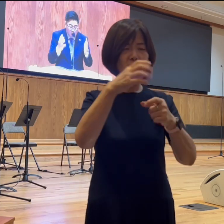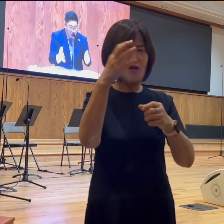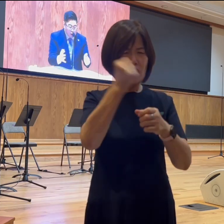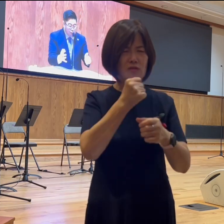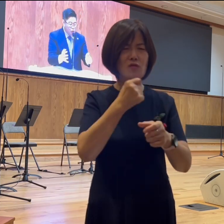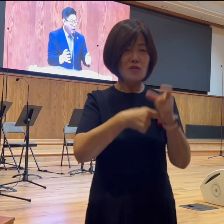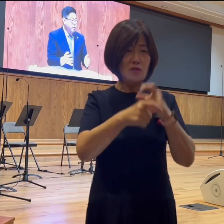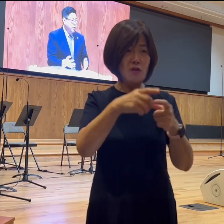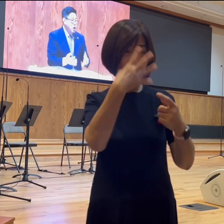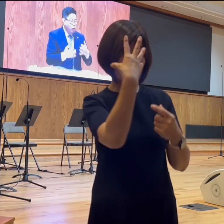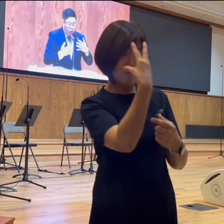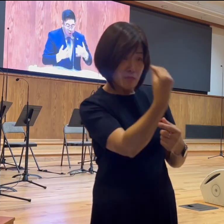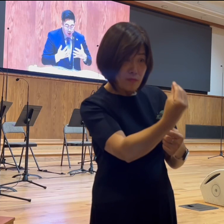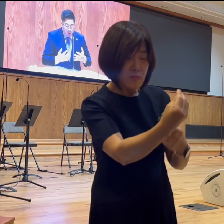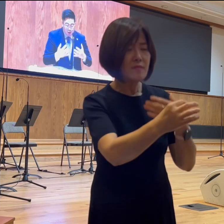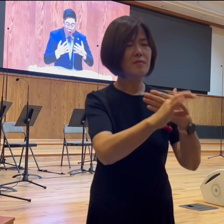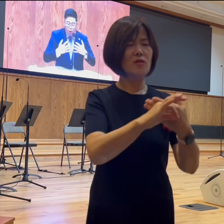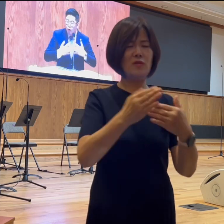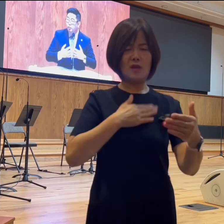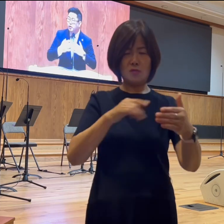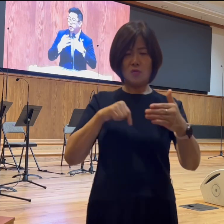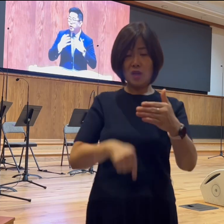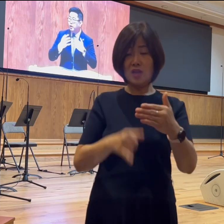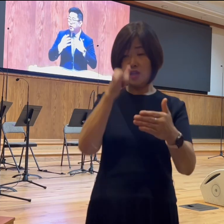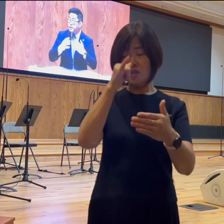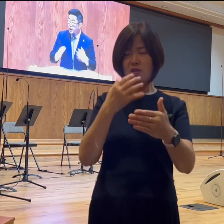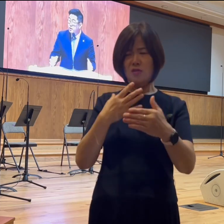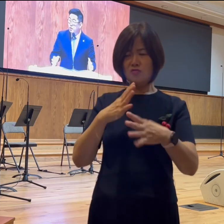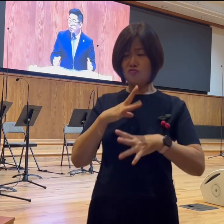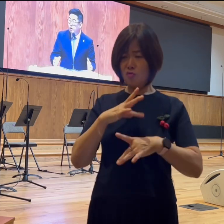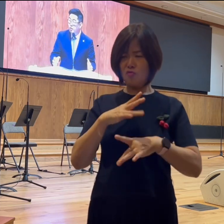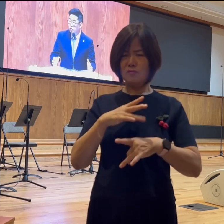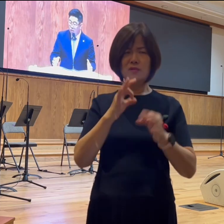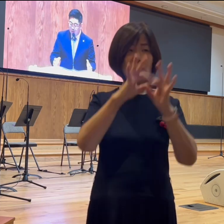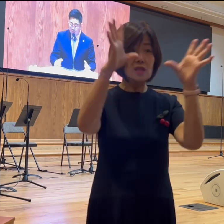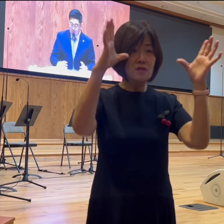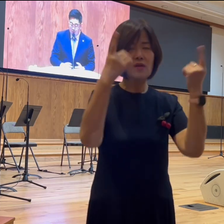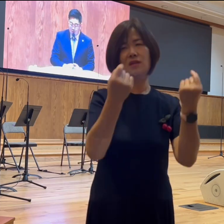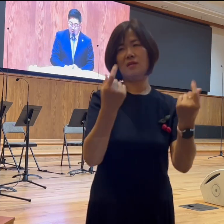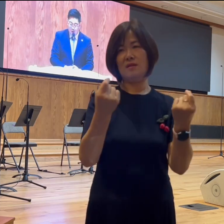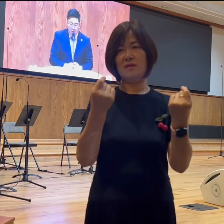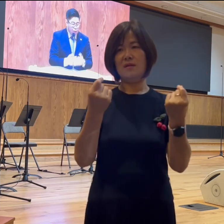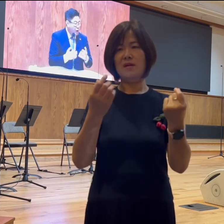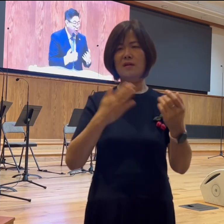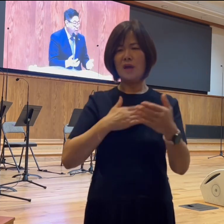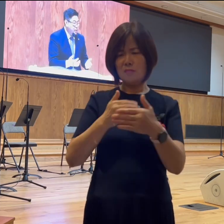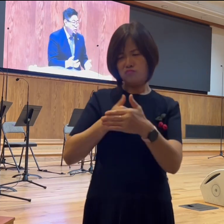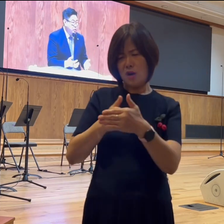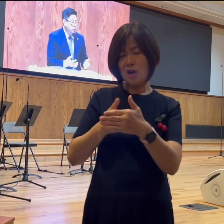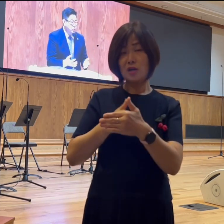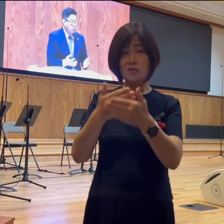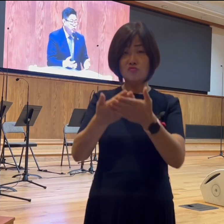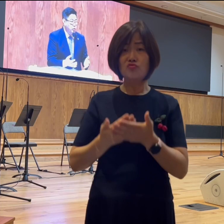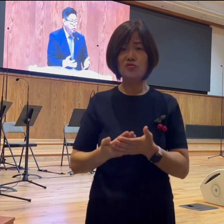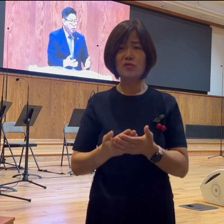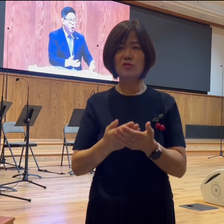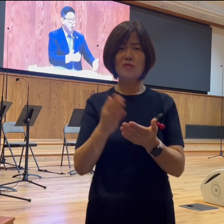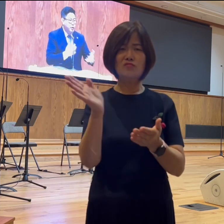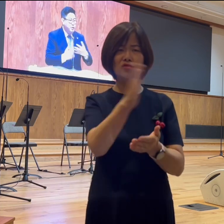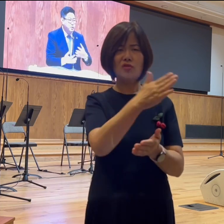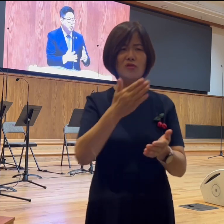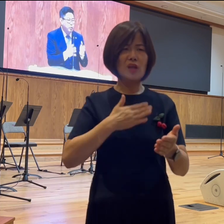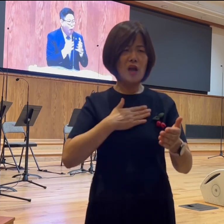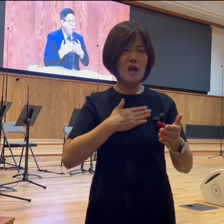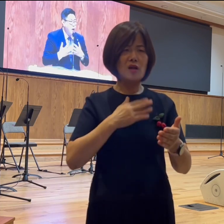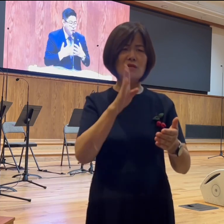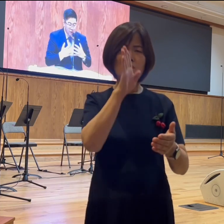더 집중하면은 우리 속에 있는 그 두려움들이 사라질 것 같고, 나를 불안하게 만드는 것들로부터 우리